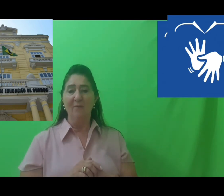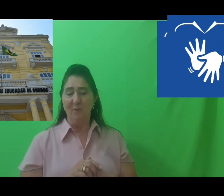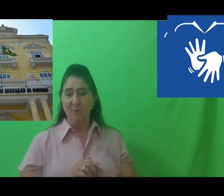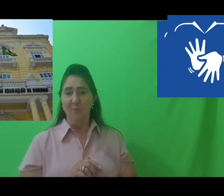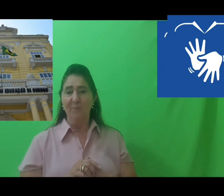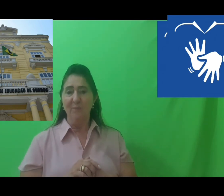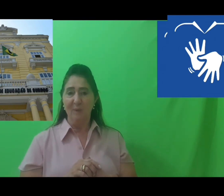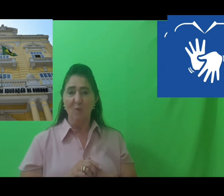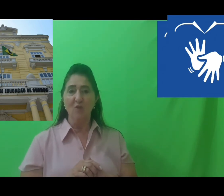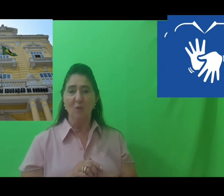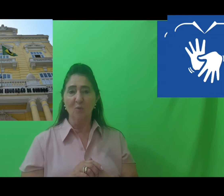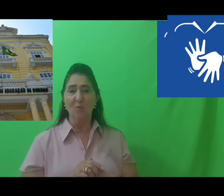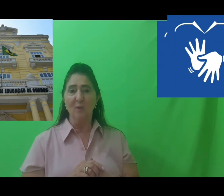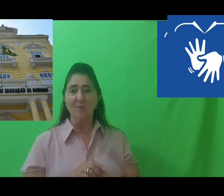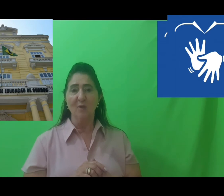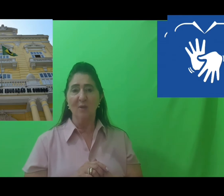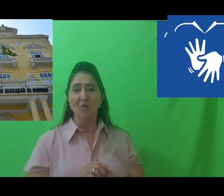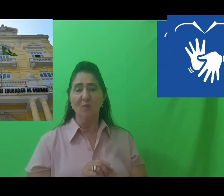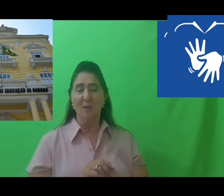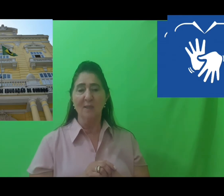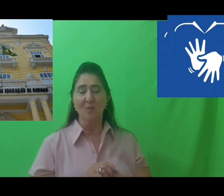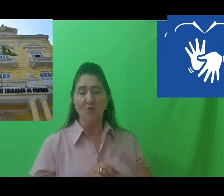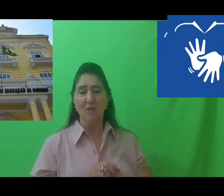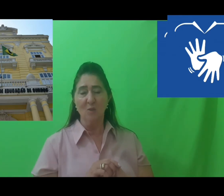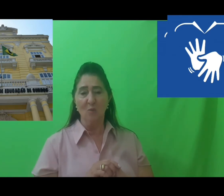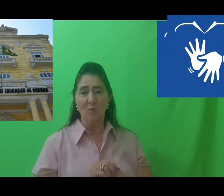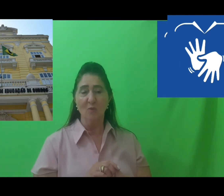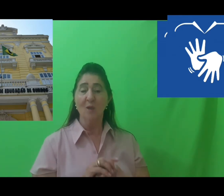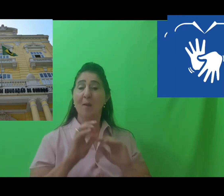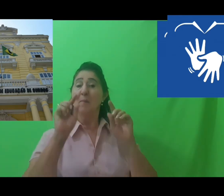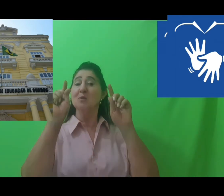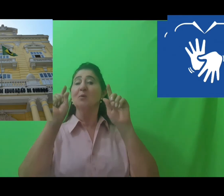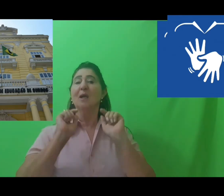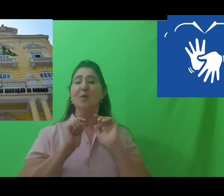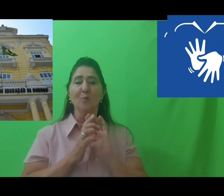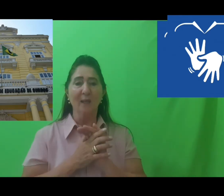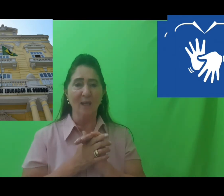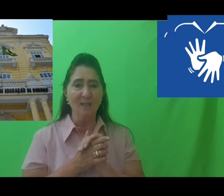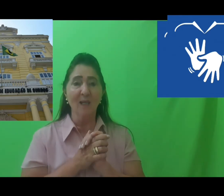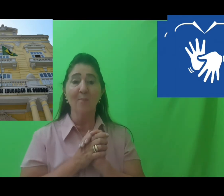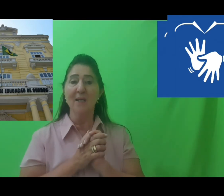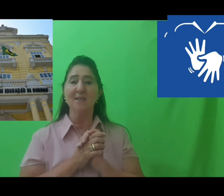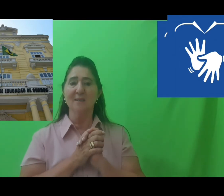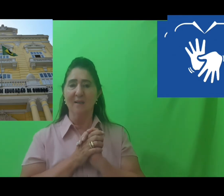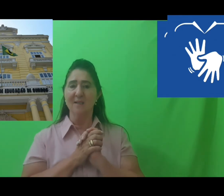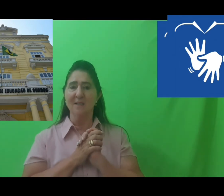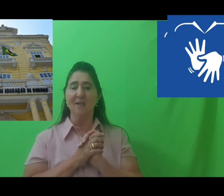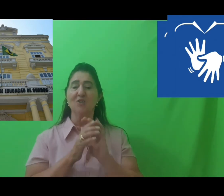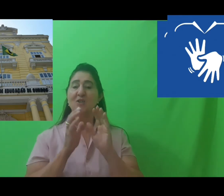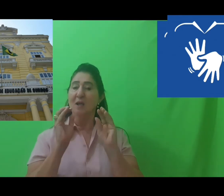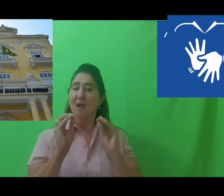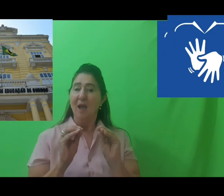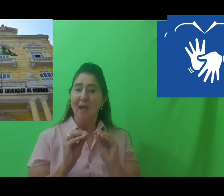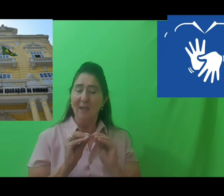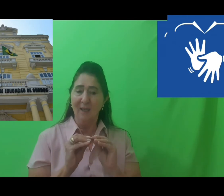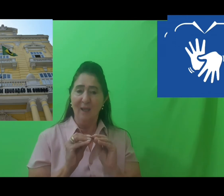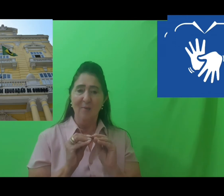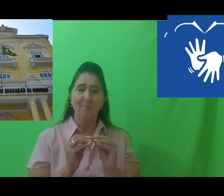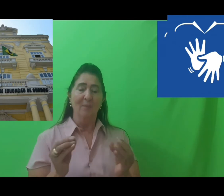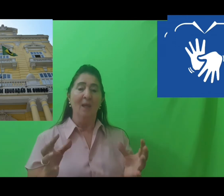ficavam no Instituto Nacional de Educação de Surdos. Mas o que acontece que é mais interessante é que